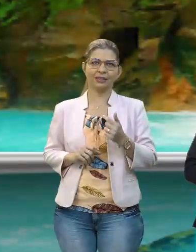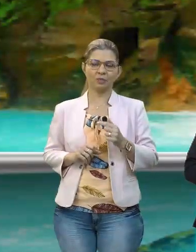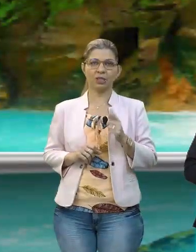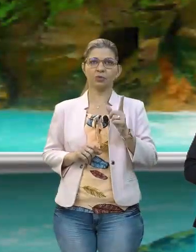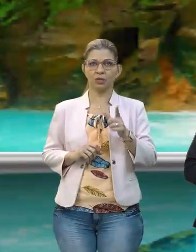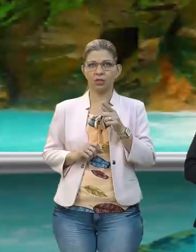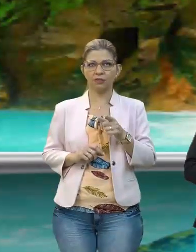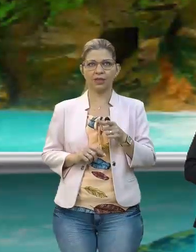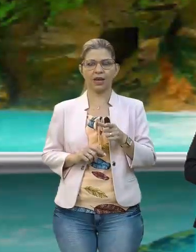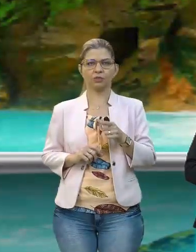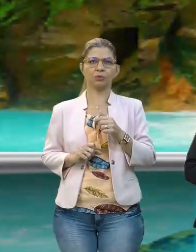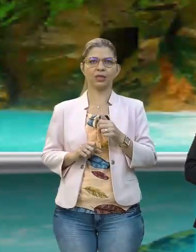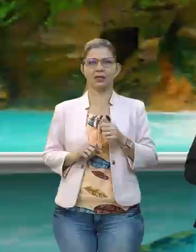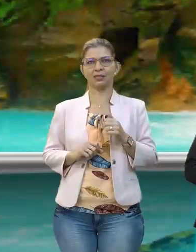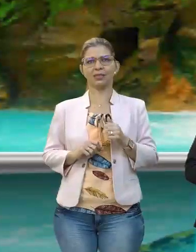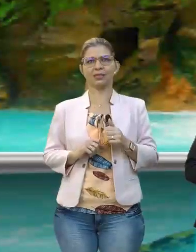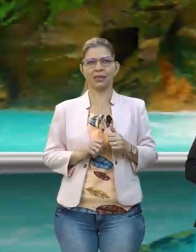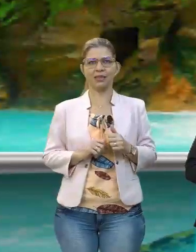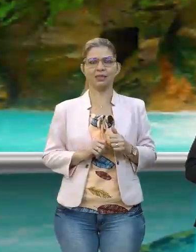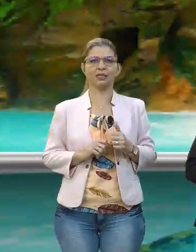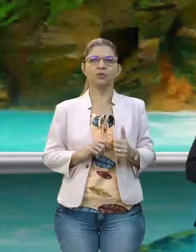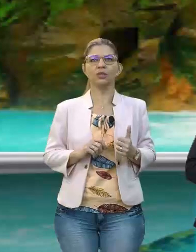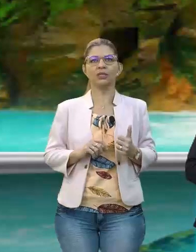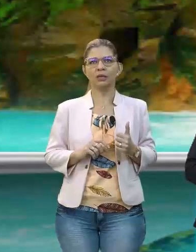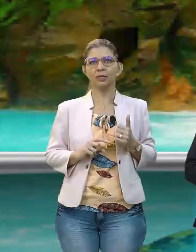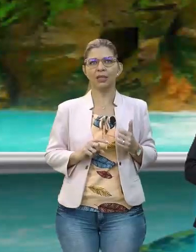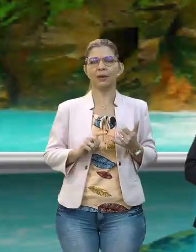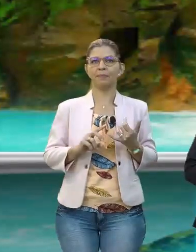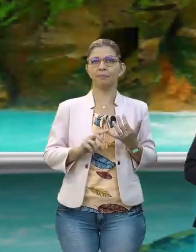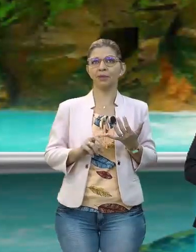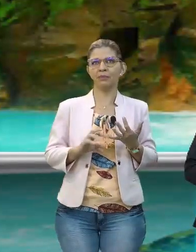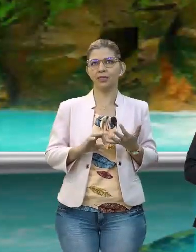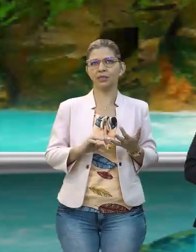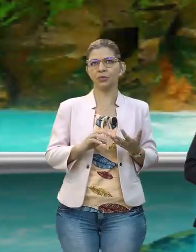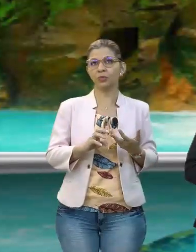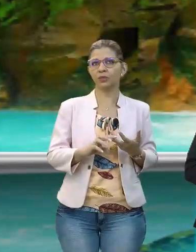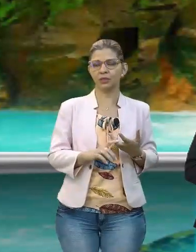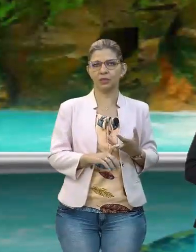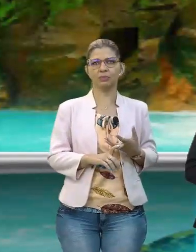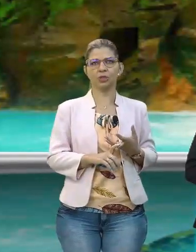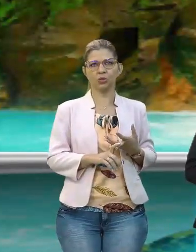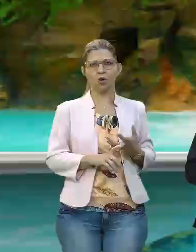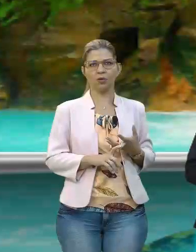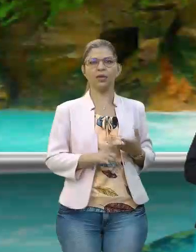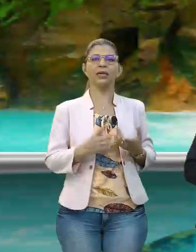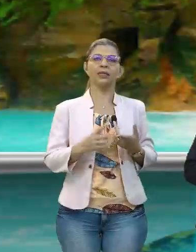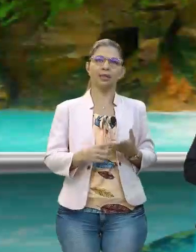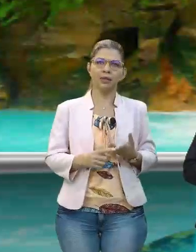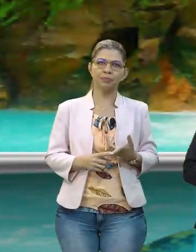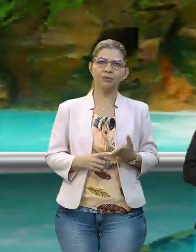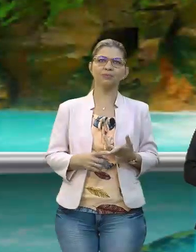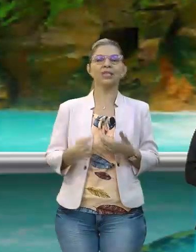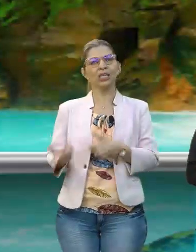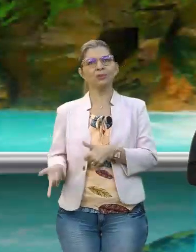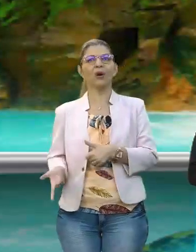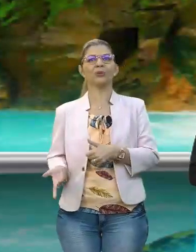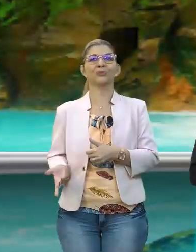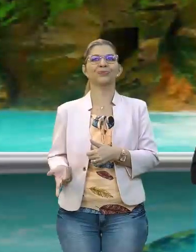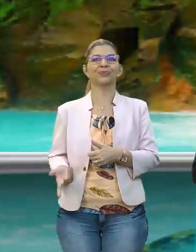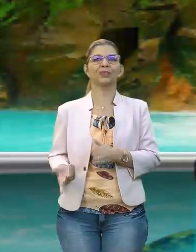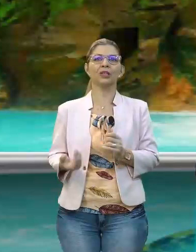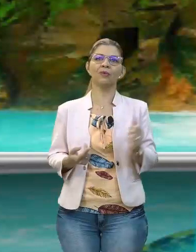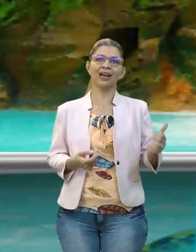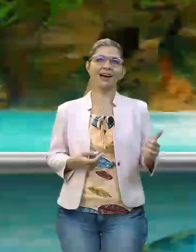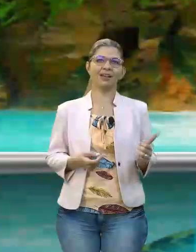que determina o significado, porque as desinências vão determinar primeira, segunda, terceira pessoa, tempo e